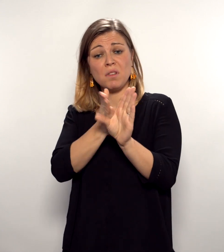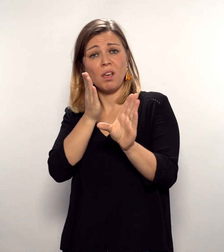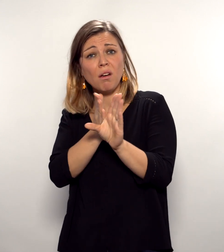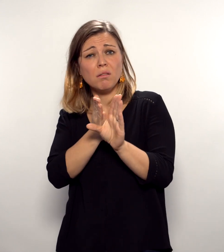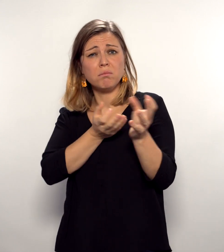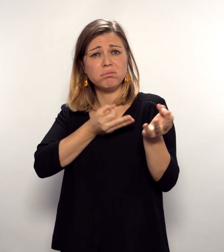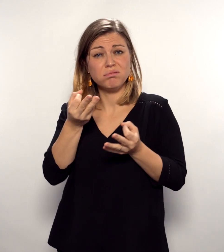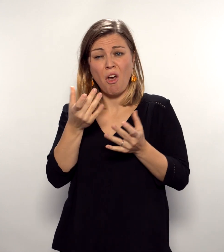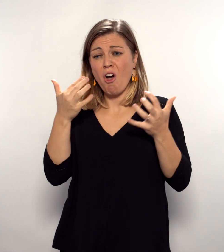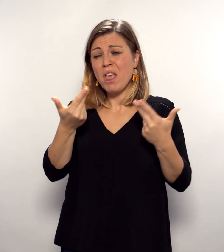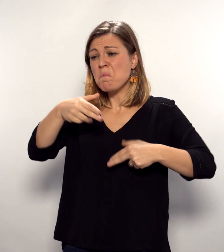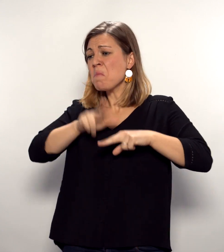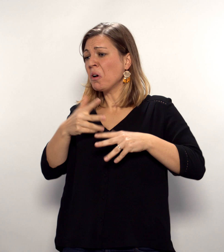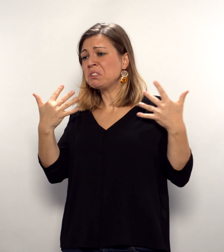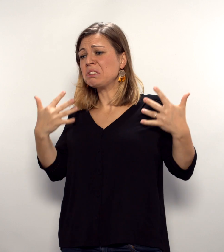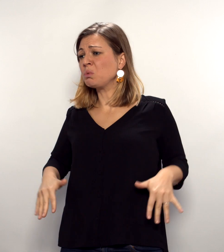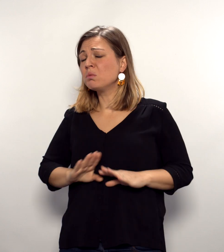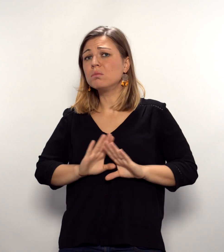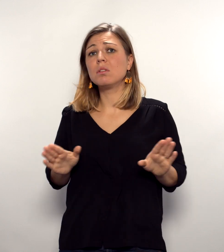La seule chose que je voulais, c'était de mourir.